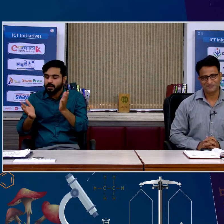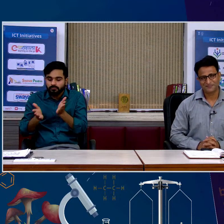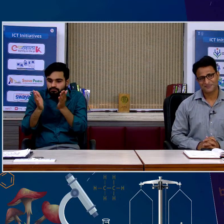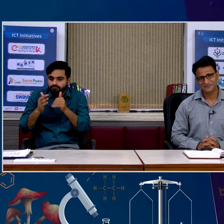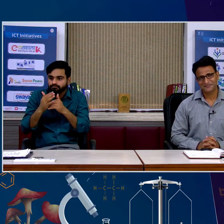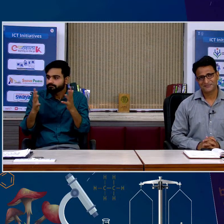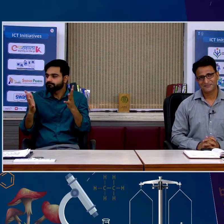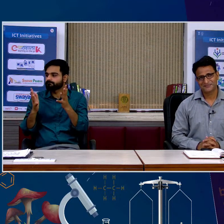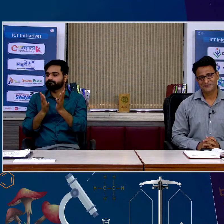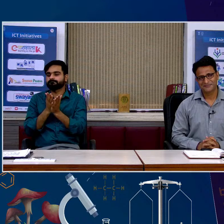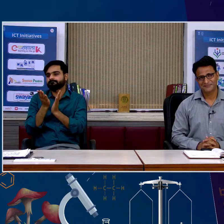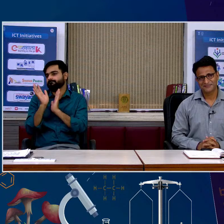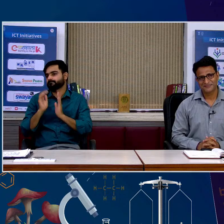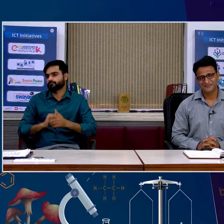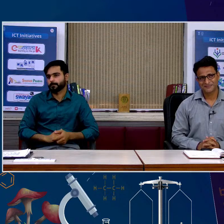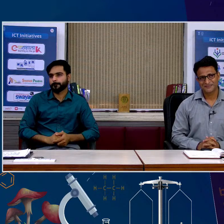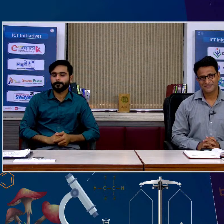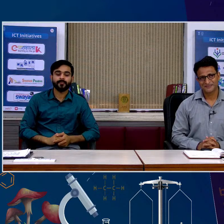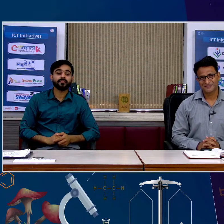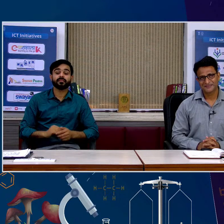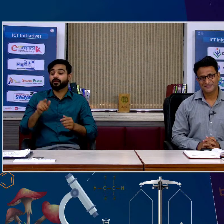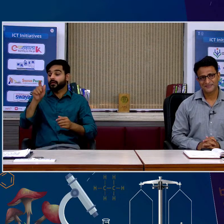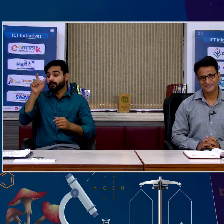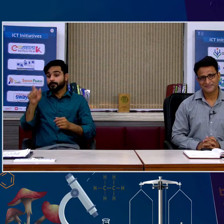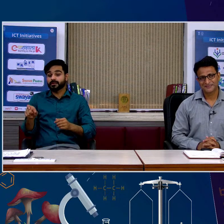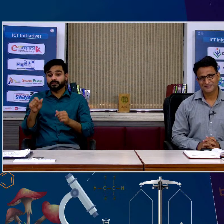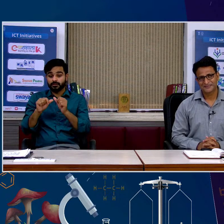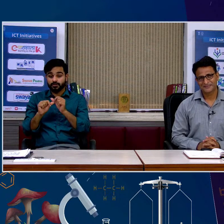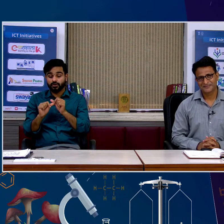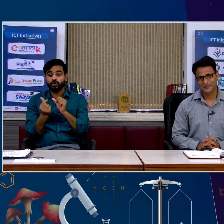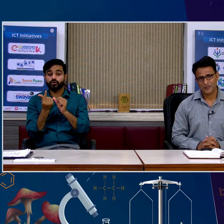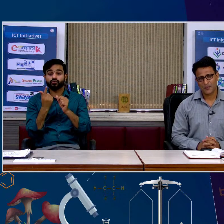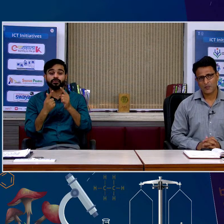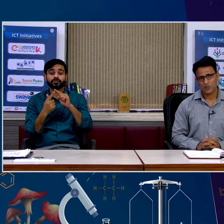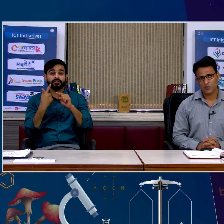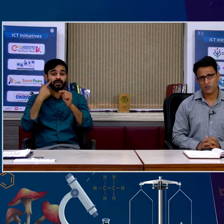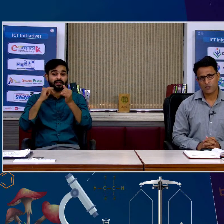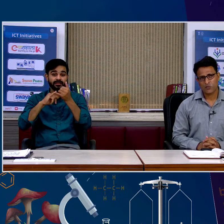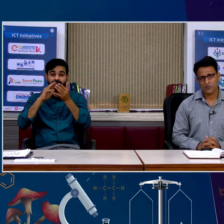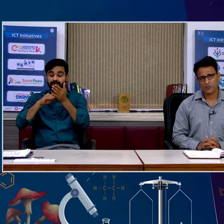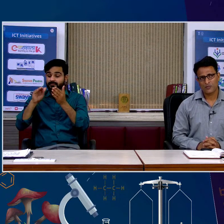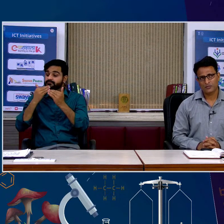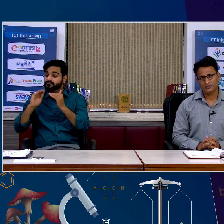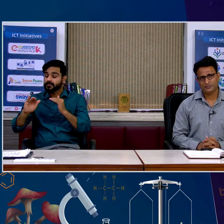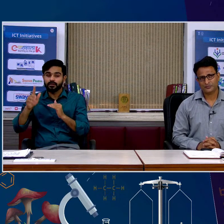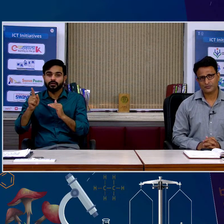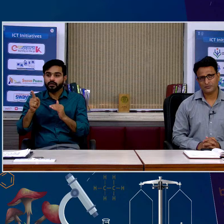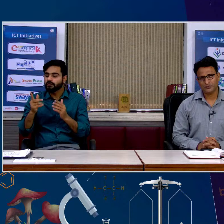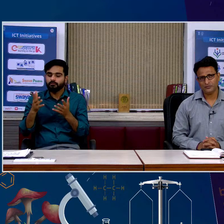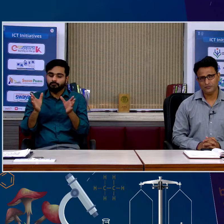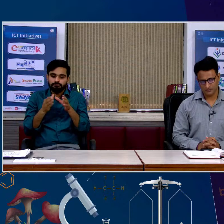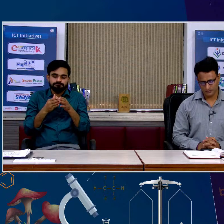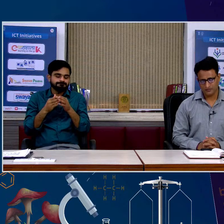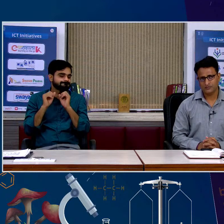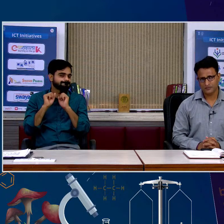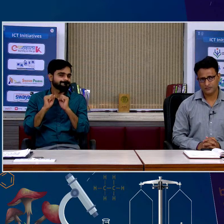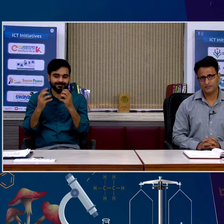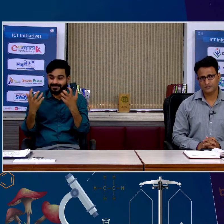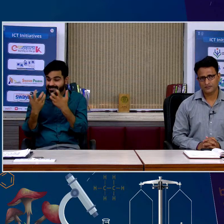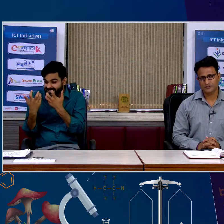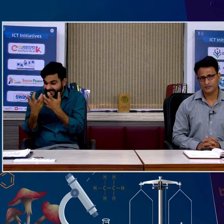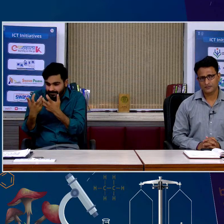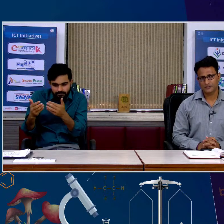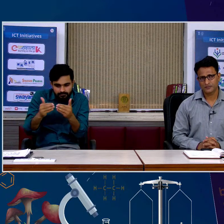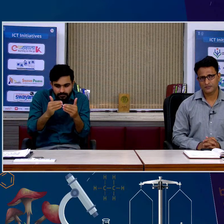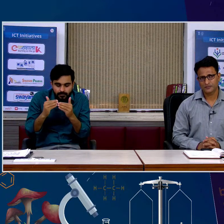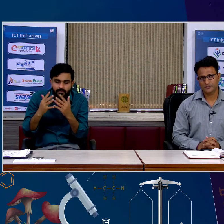ये. देखिए, ऑटिस्टिक चाइल्ड के लिए कभी कभी टू इंटरैक्ट विथ हिज पीयर्स मे बी डिफिकल्ट. सो